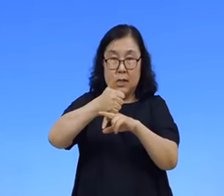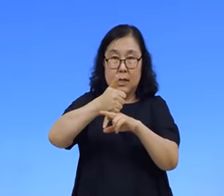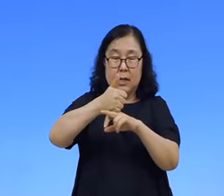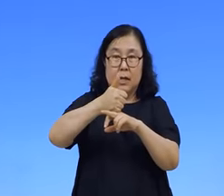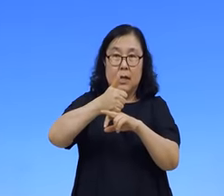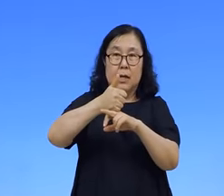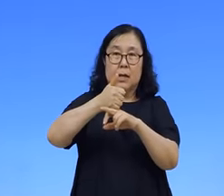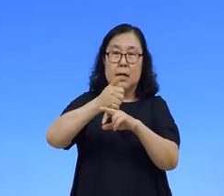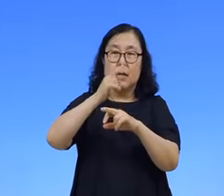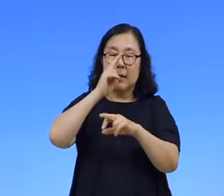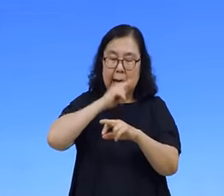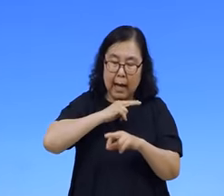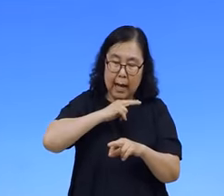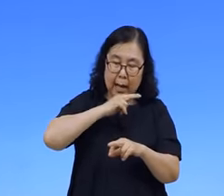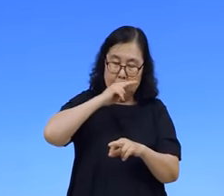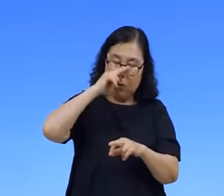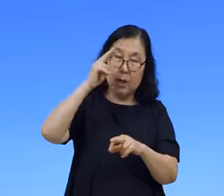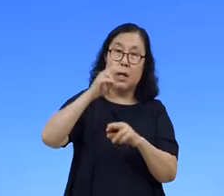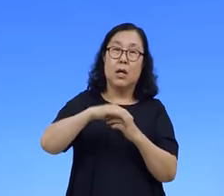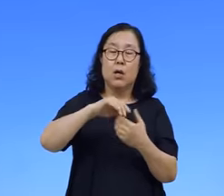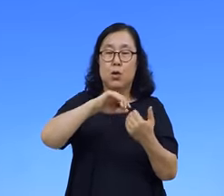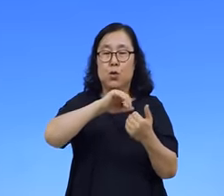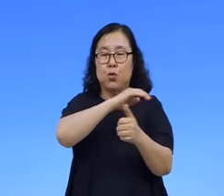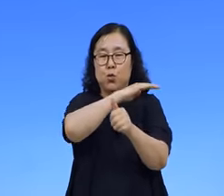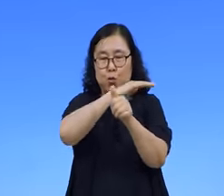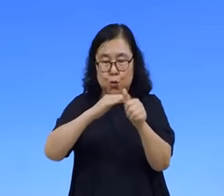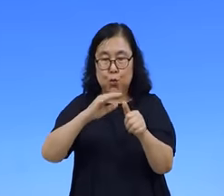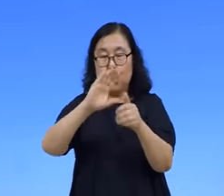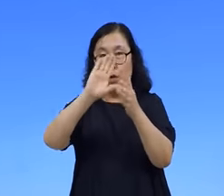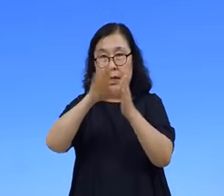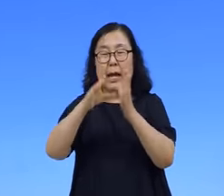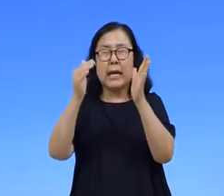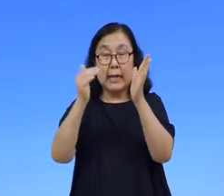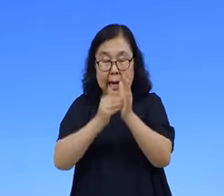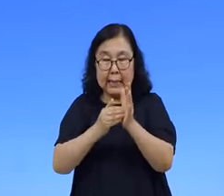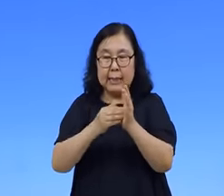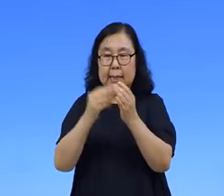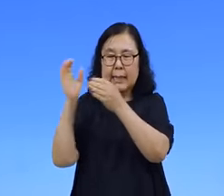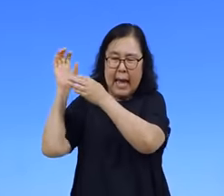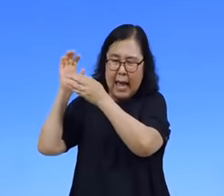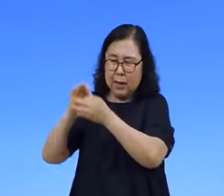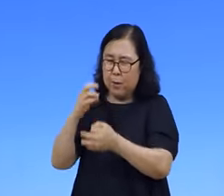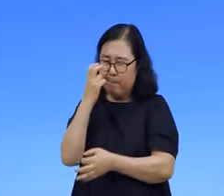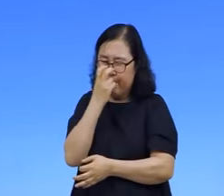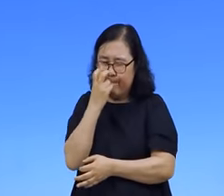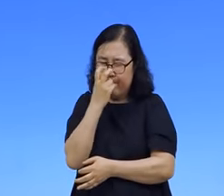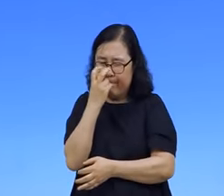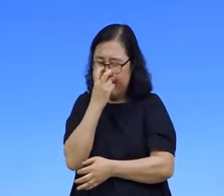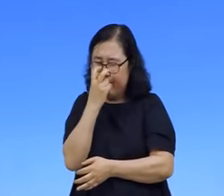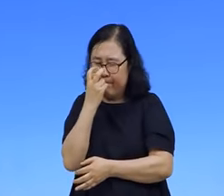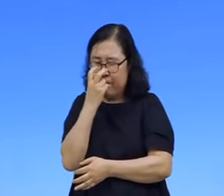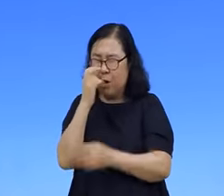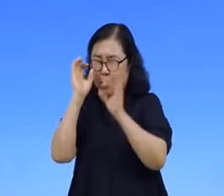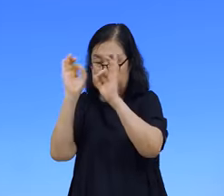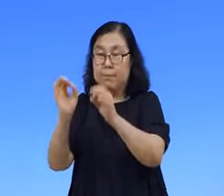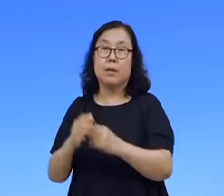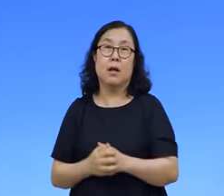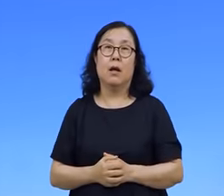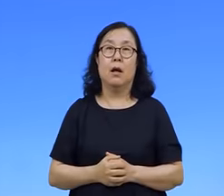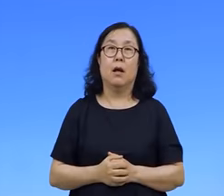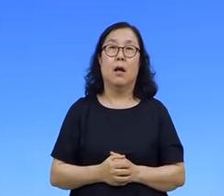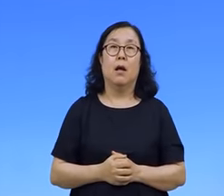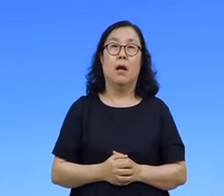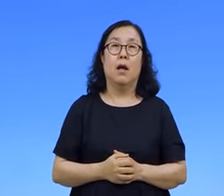죽을 때까지예요. 뭘 의미합니까? 가인하고 이 사울왕의 공통점이 뭐예요? 안색 변할 수